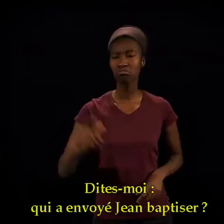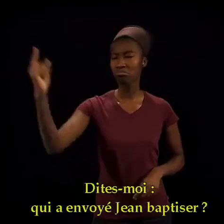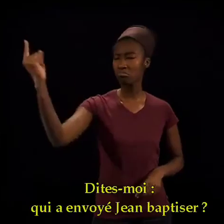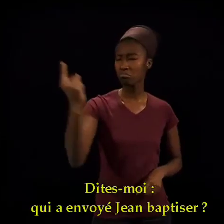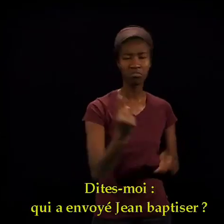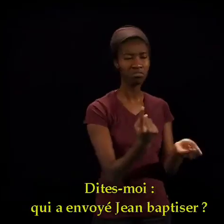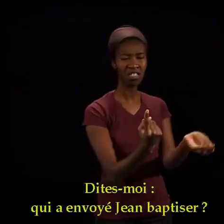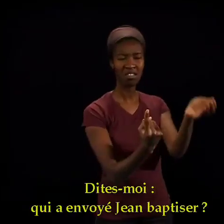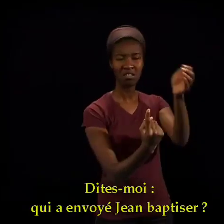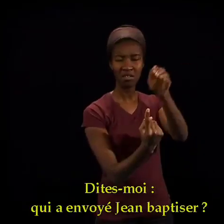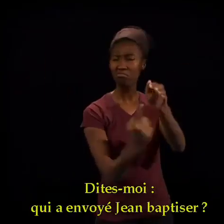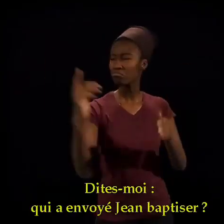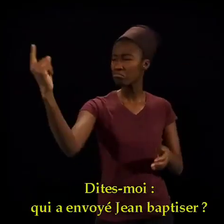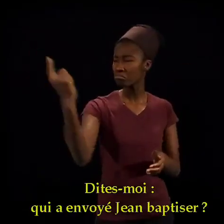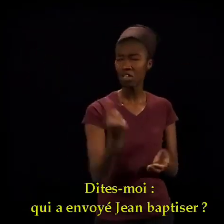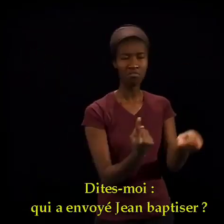envoyé Jean baptiser ?